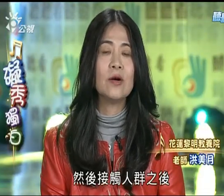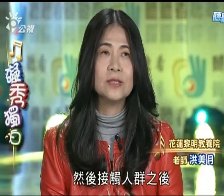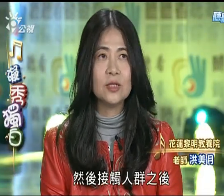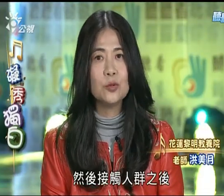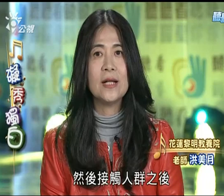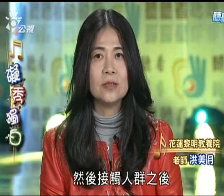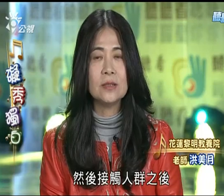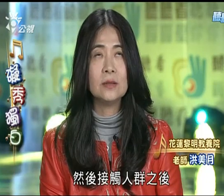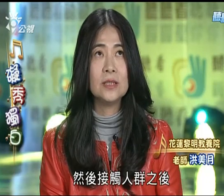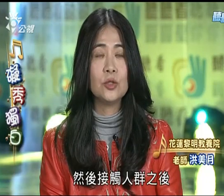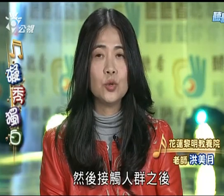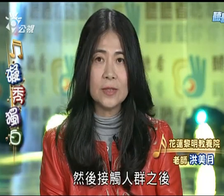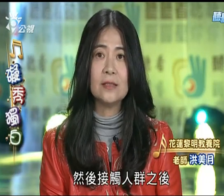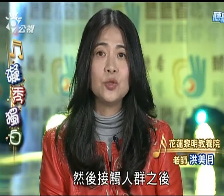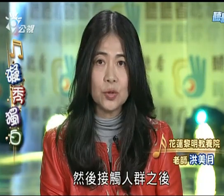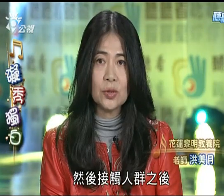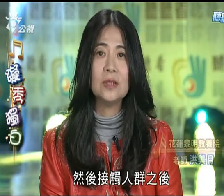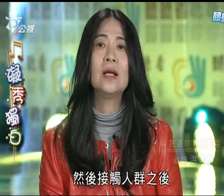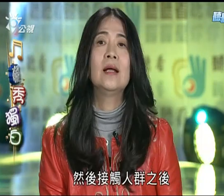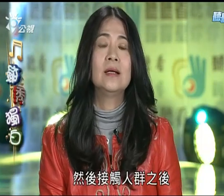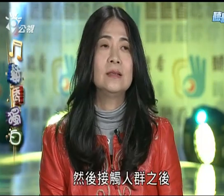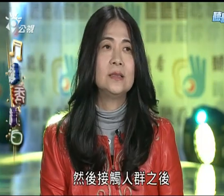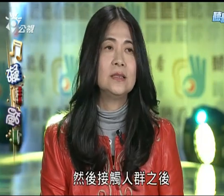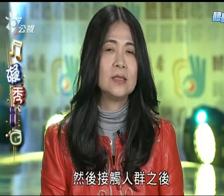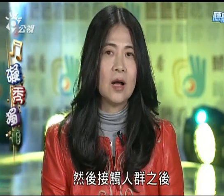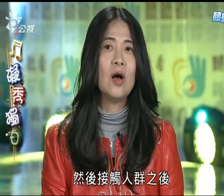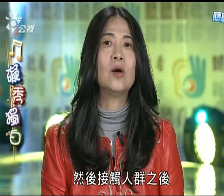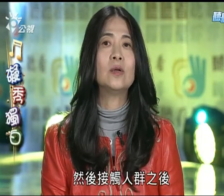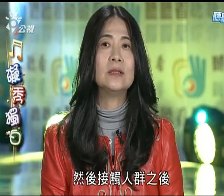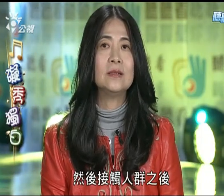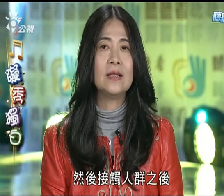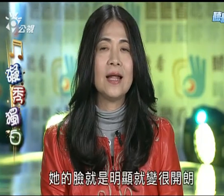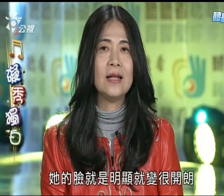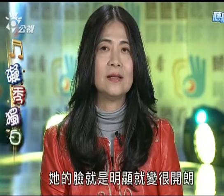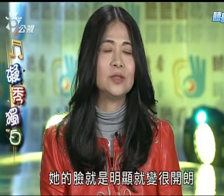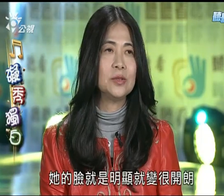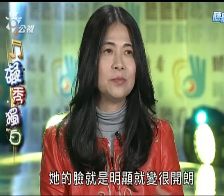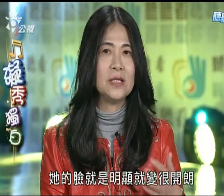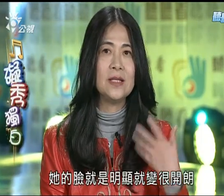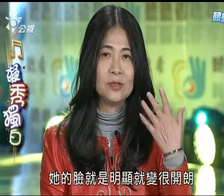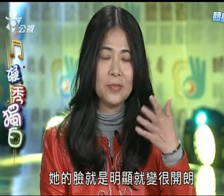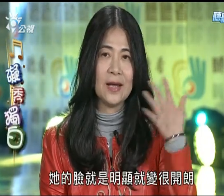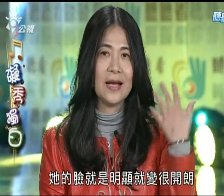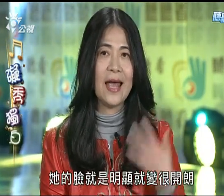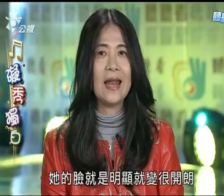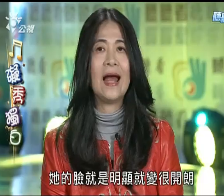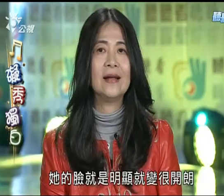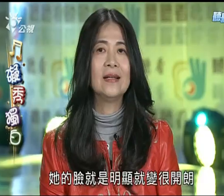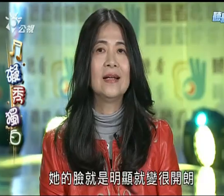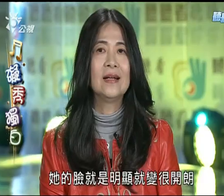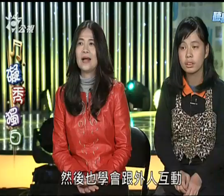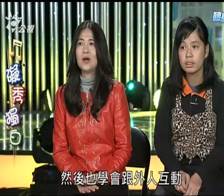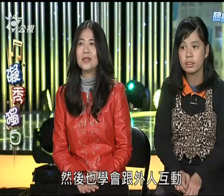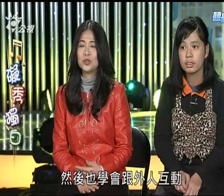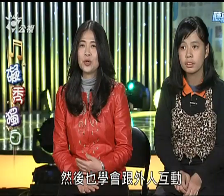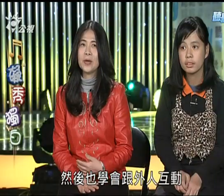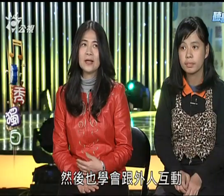后接触人群之后，他脸就是明显就变很开朗，然后也学会